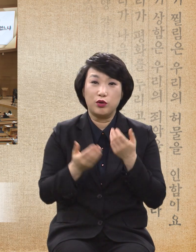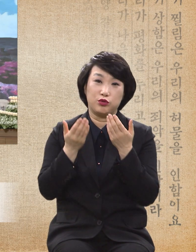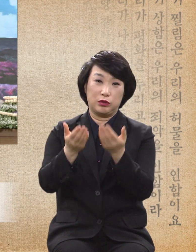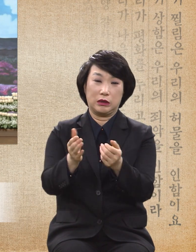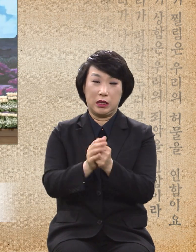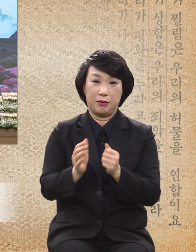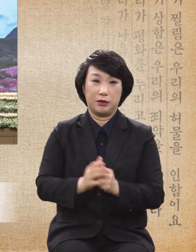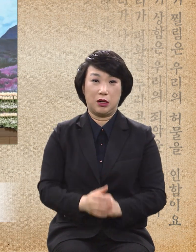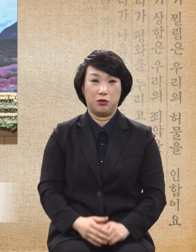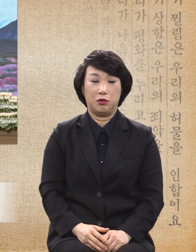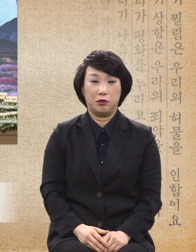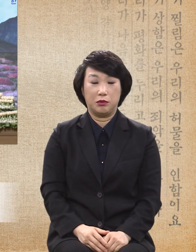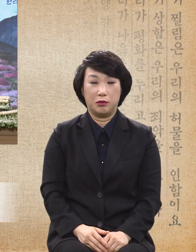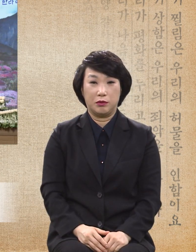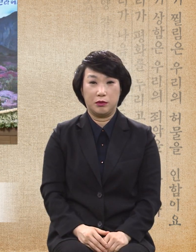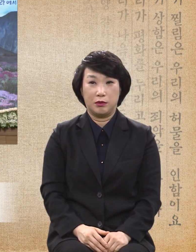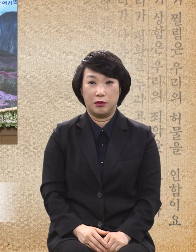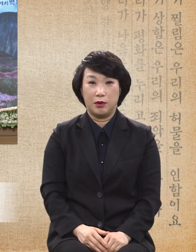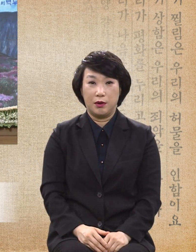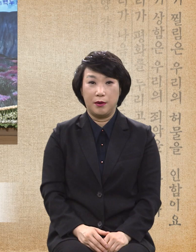자,